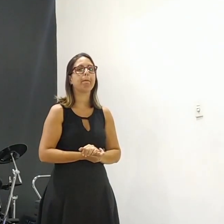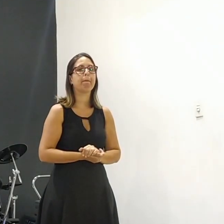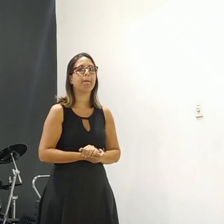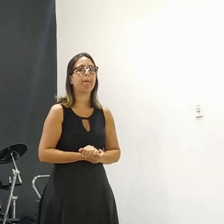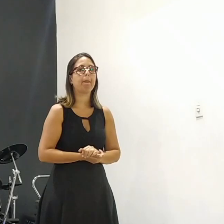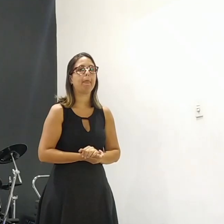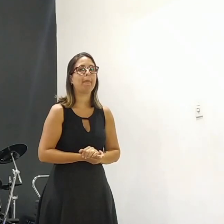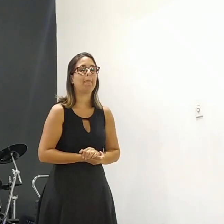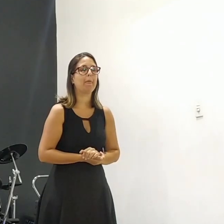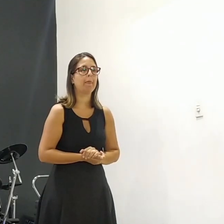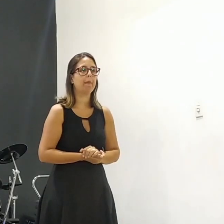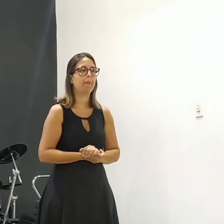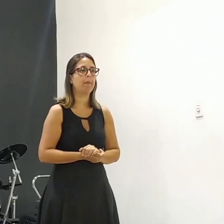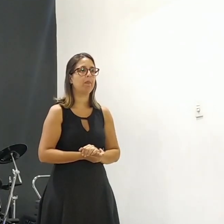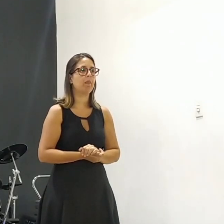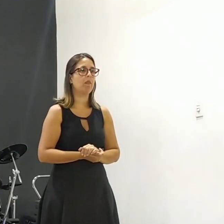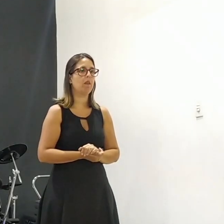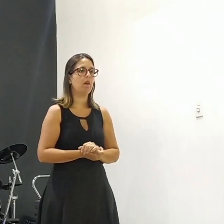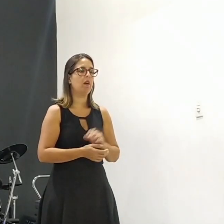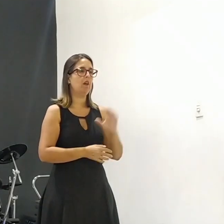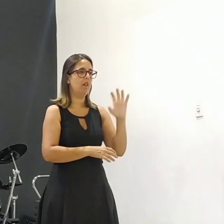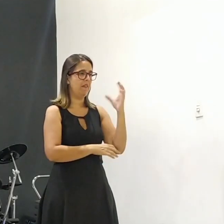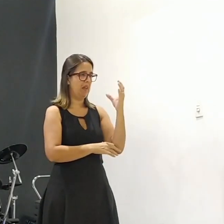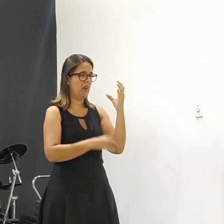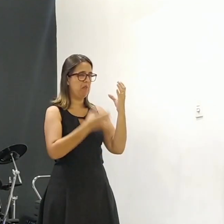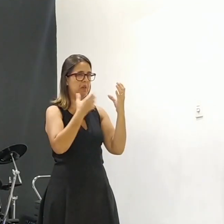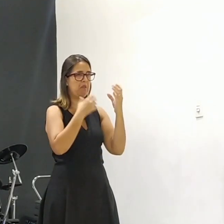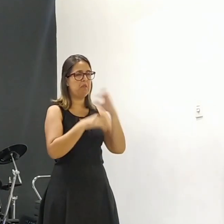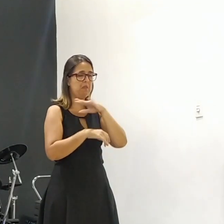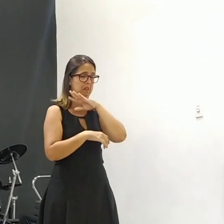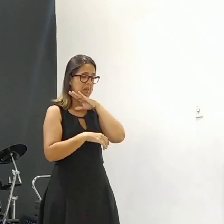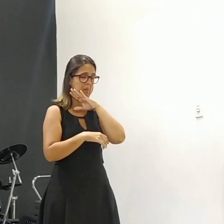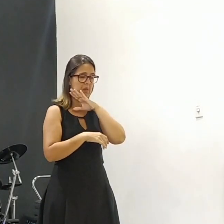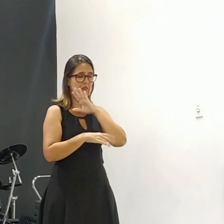Tem árvore que dá um fruto que não dá para comer, irmão.